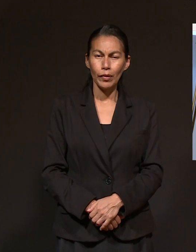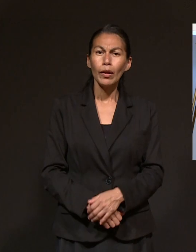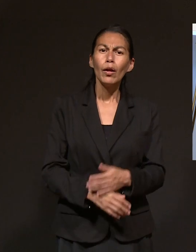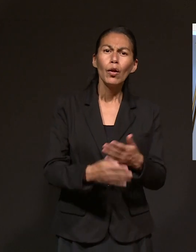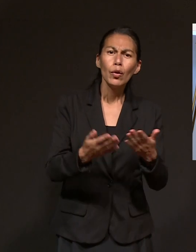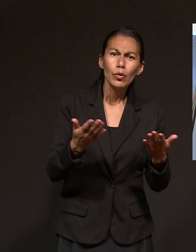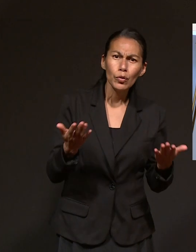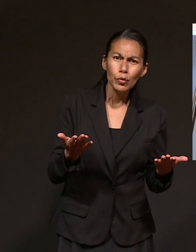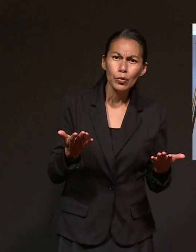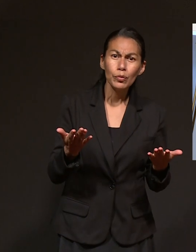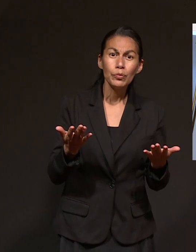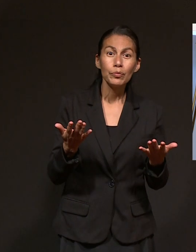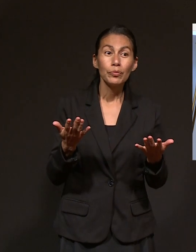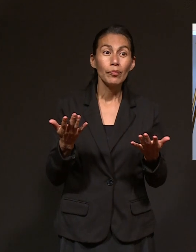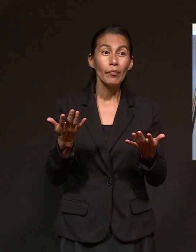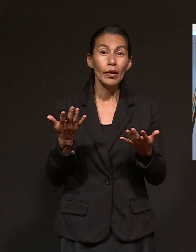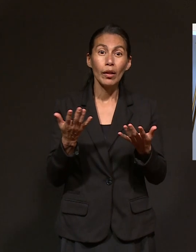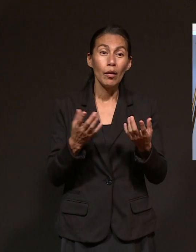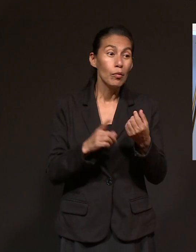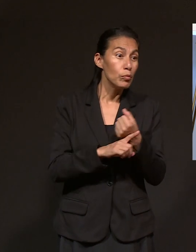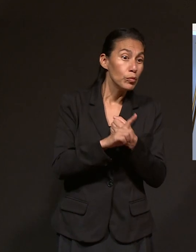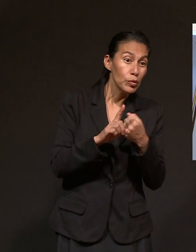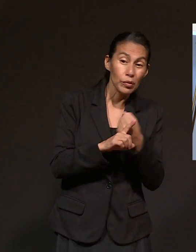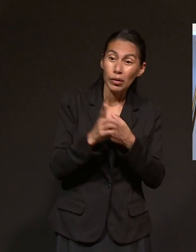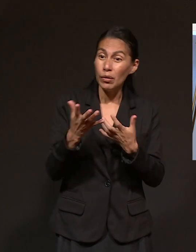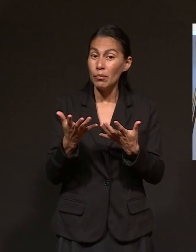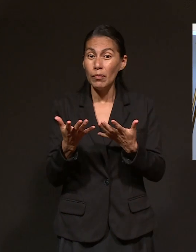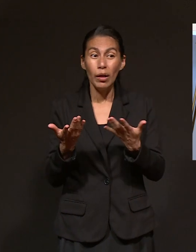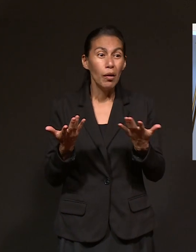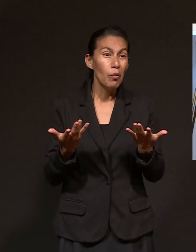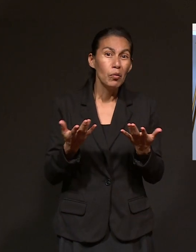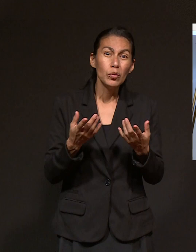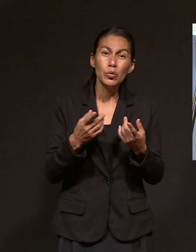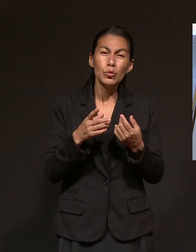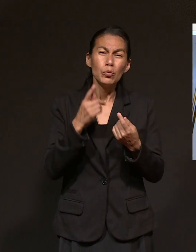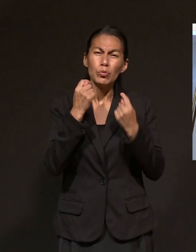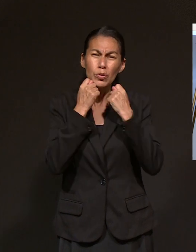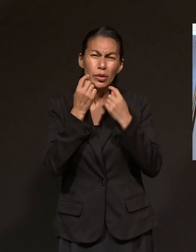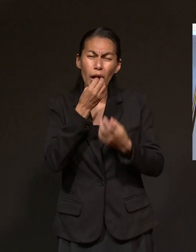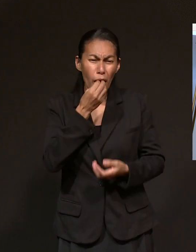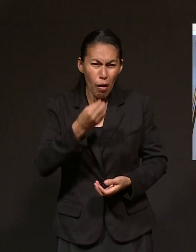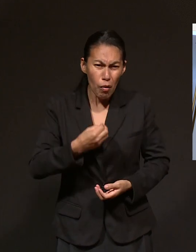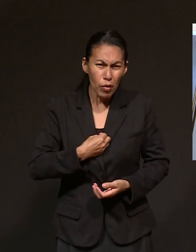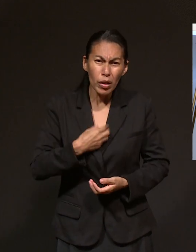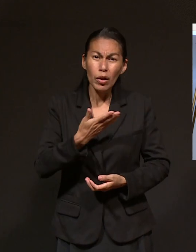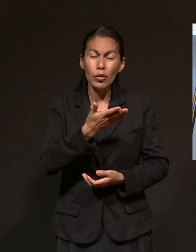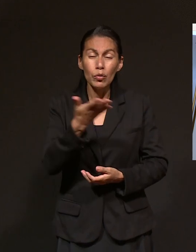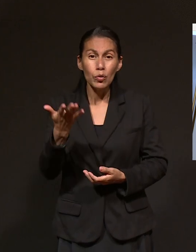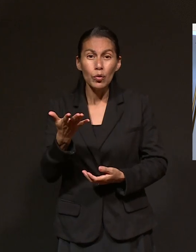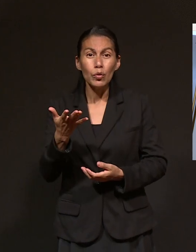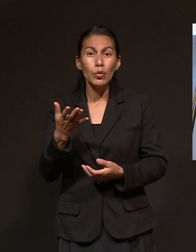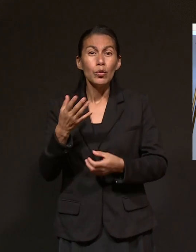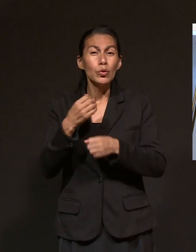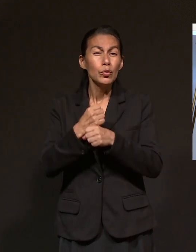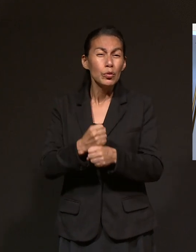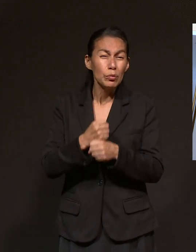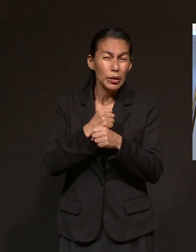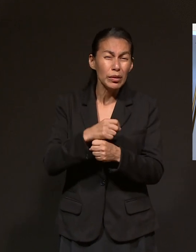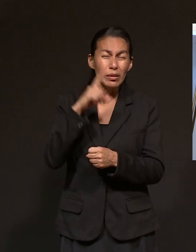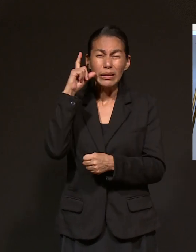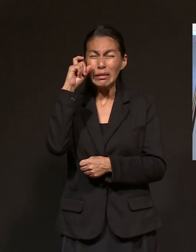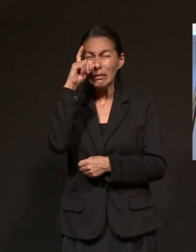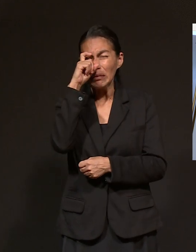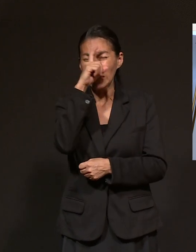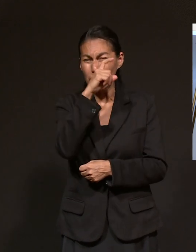Cualquiera que sea la situación en la que te encuentres, aún en la más profunda